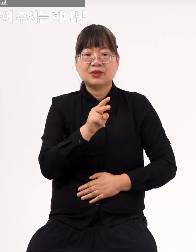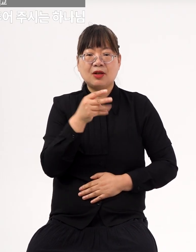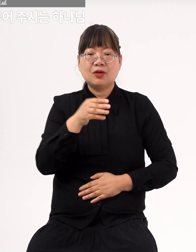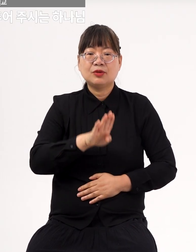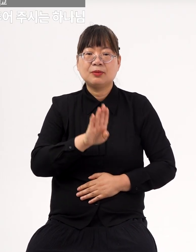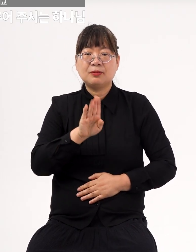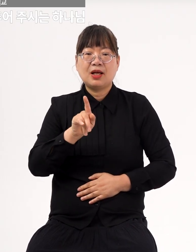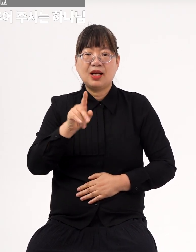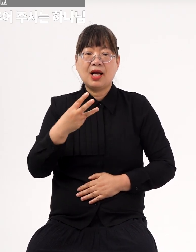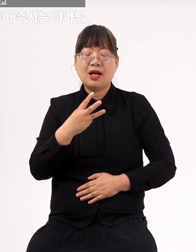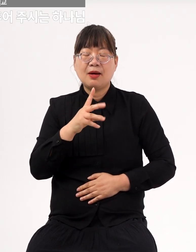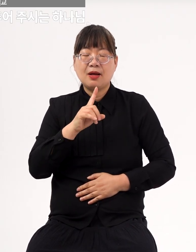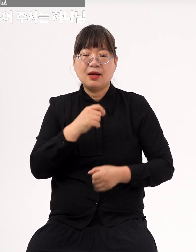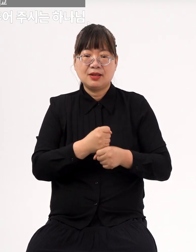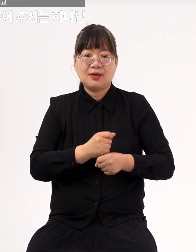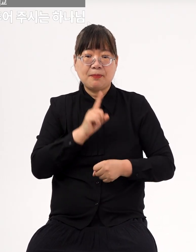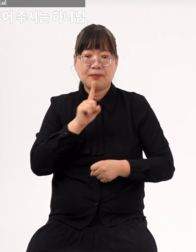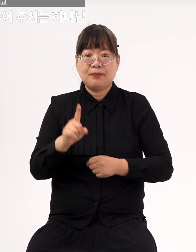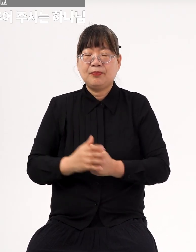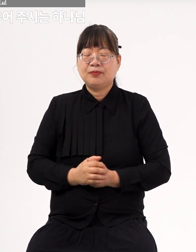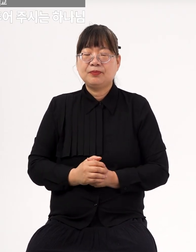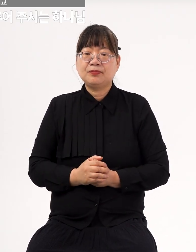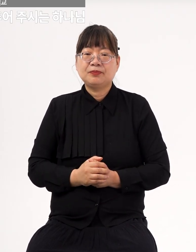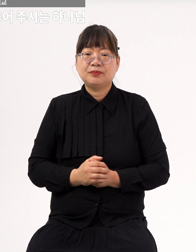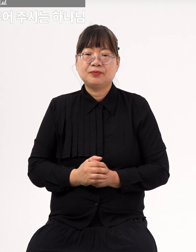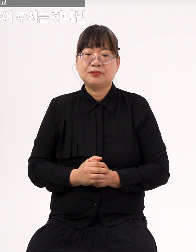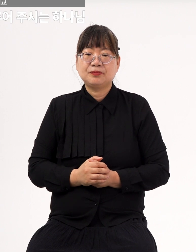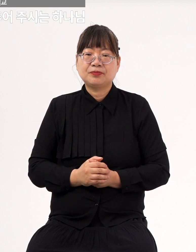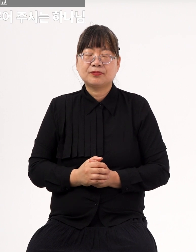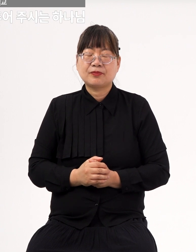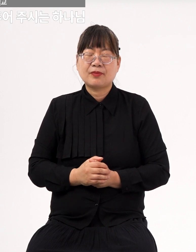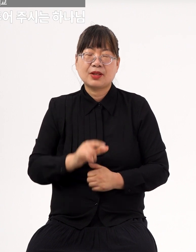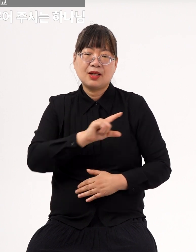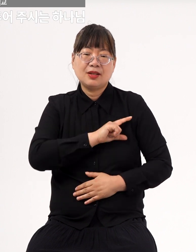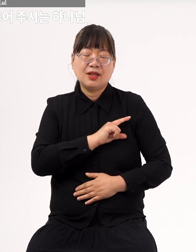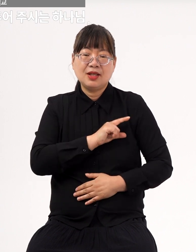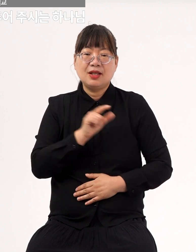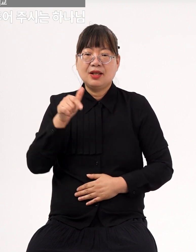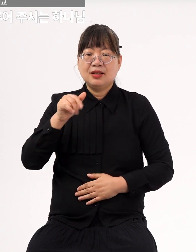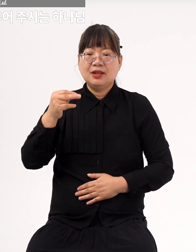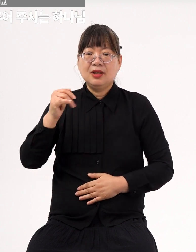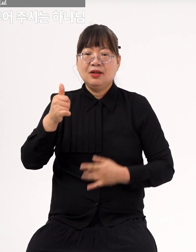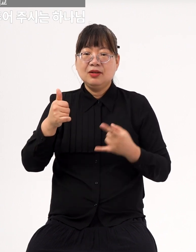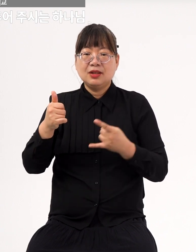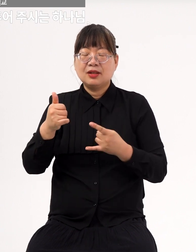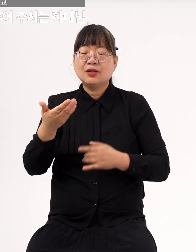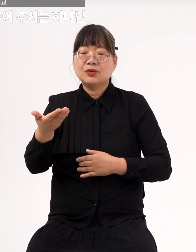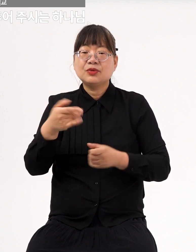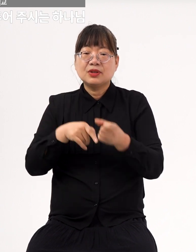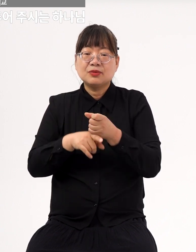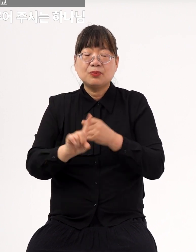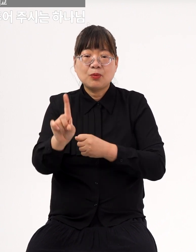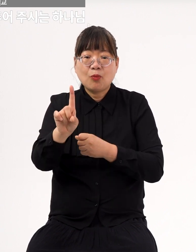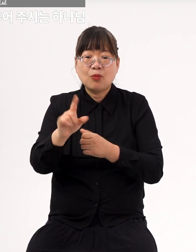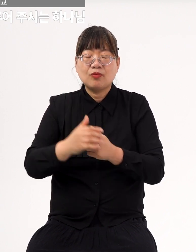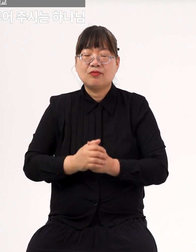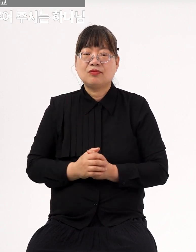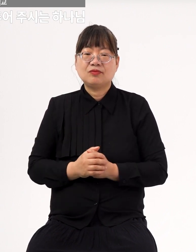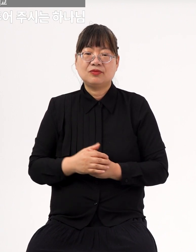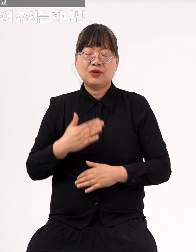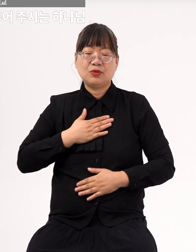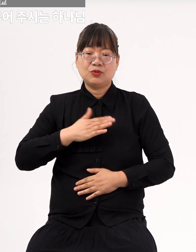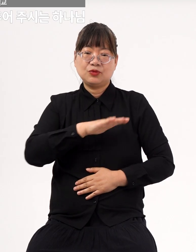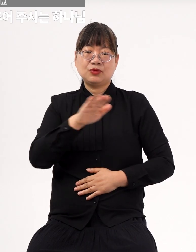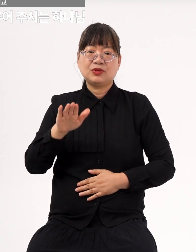여룻바알이라 하라. 그러니까 이 사람들이 이 별명을 기드온에게 왜 붙였겠습니까?